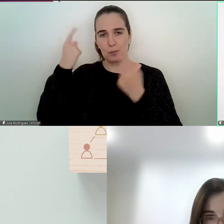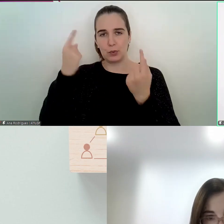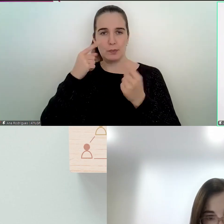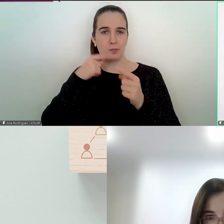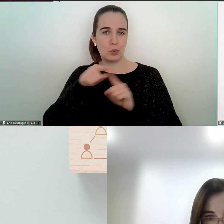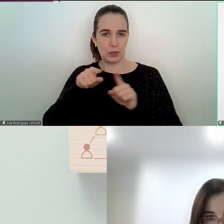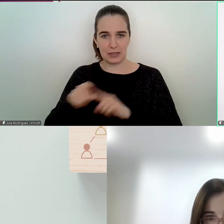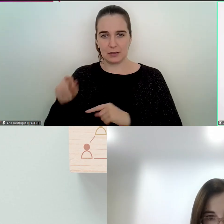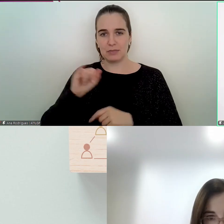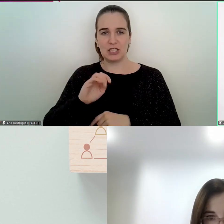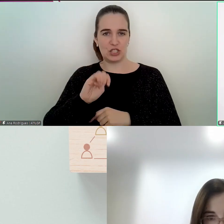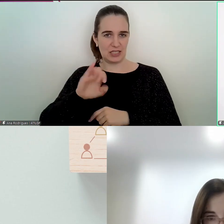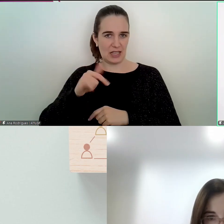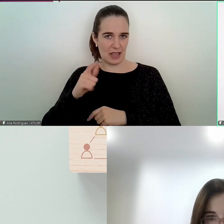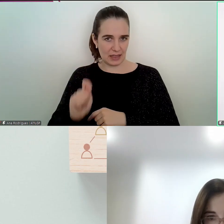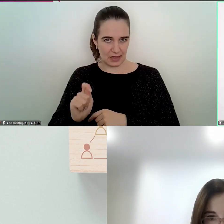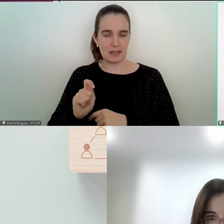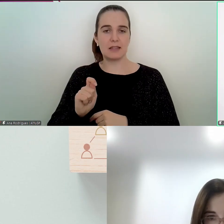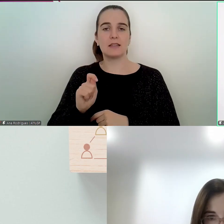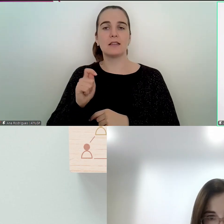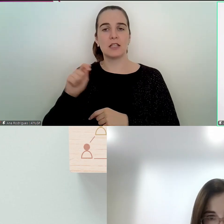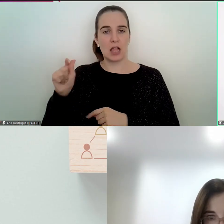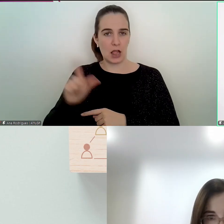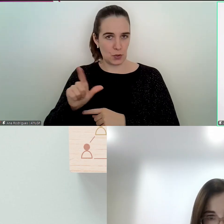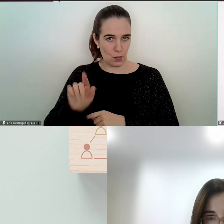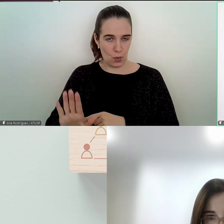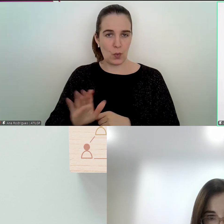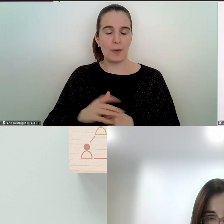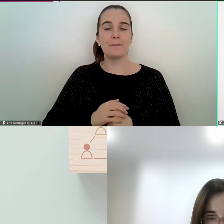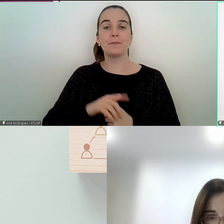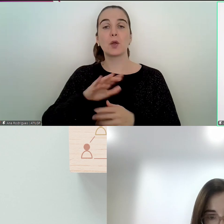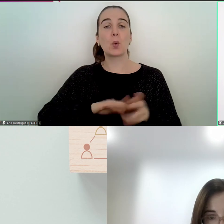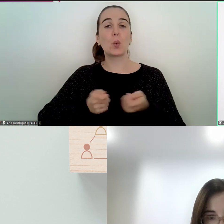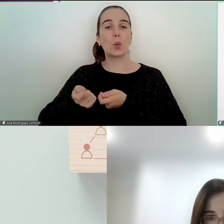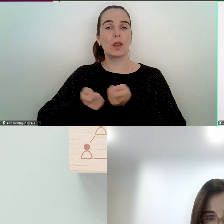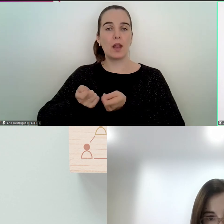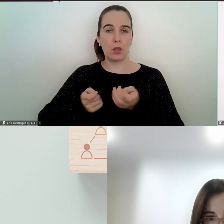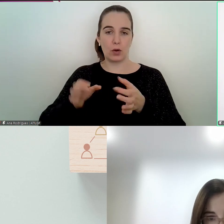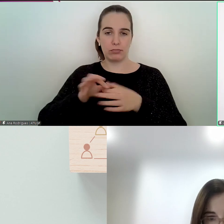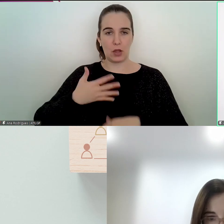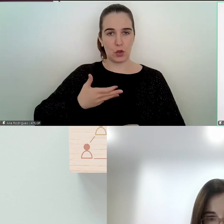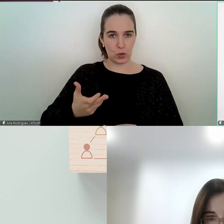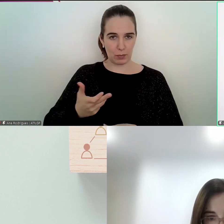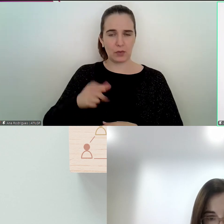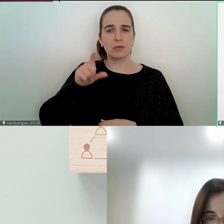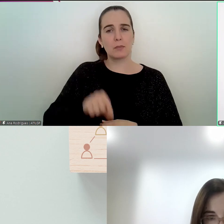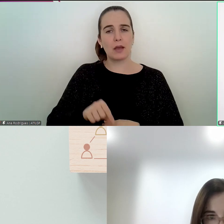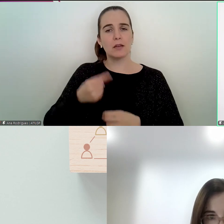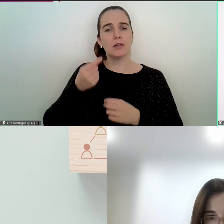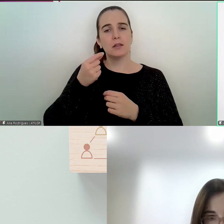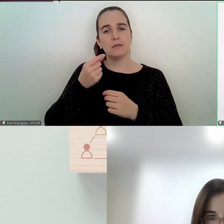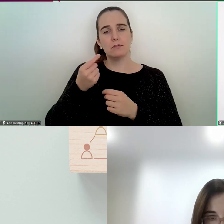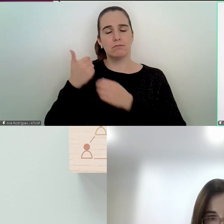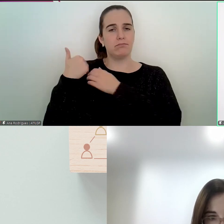Instituto Superior de Ciências Sociais e Políticas da Universidade de Lisboa, é coordenadora executiva de doutoramento, tem desempenhado vários